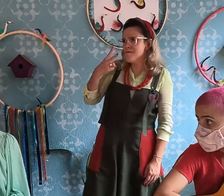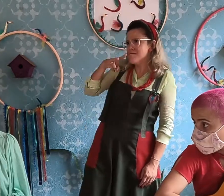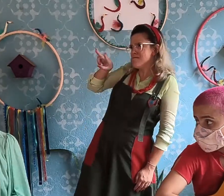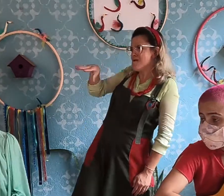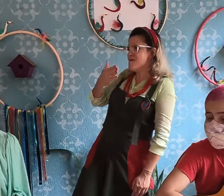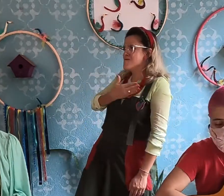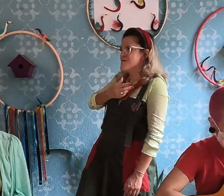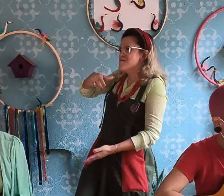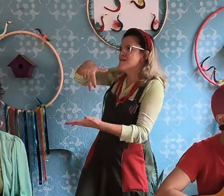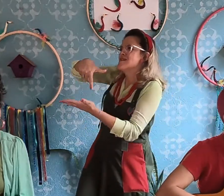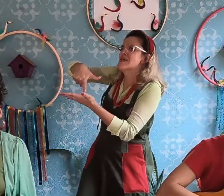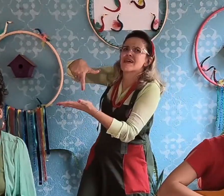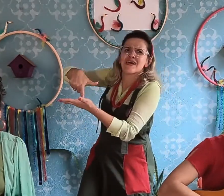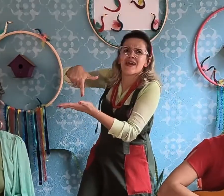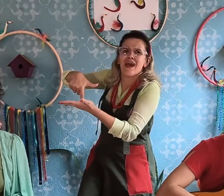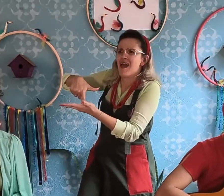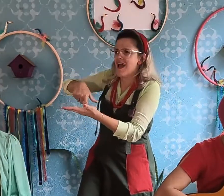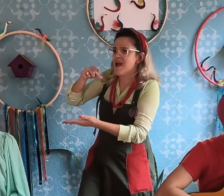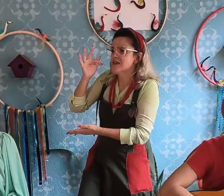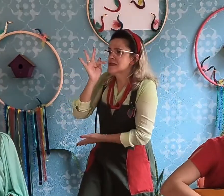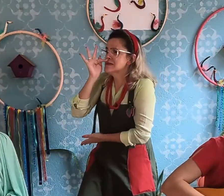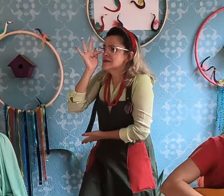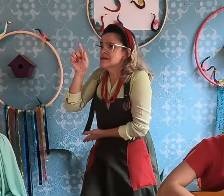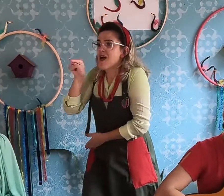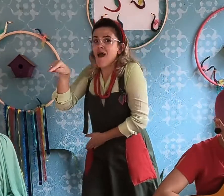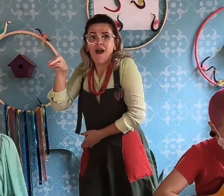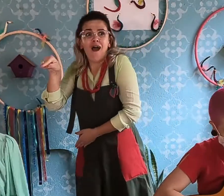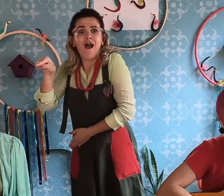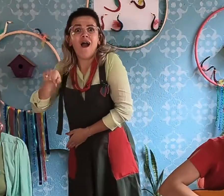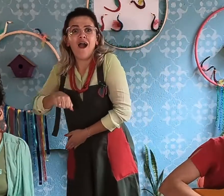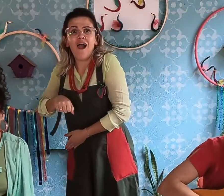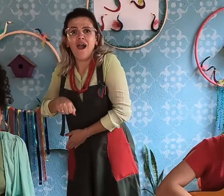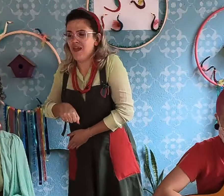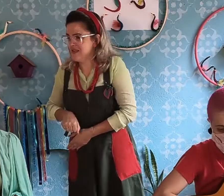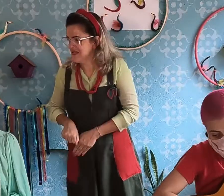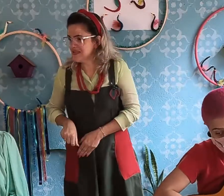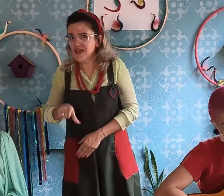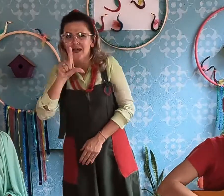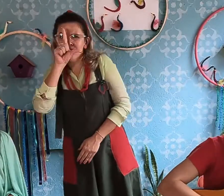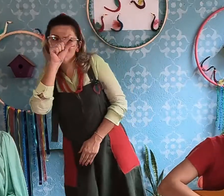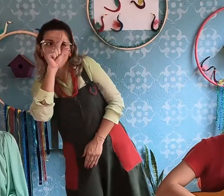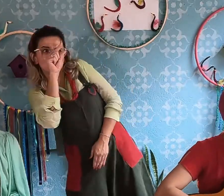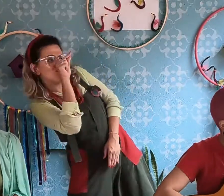Meu amigo Saci, eu te vi. O Magfulozinho está ali.